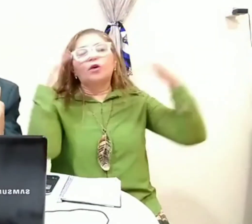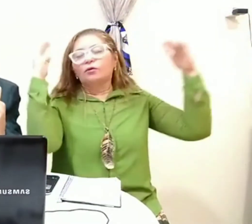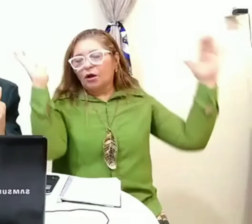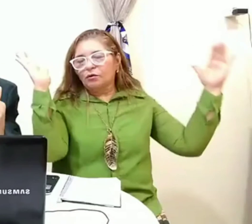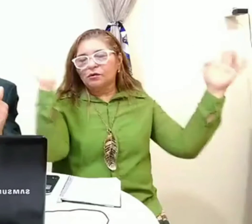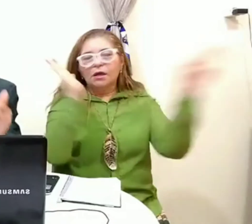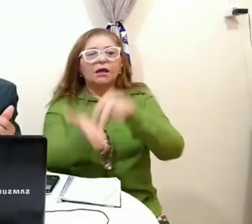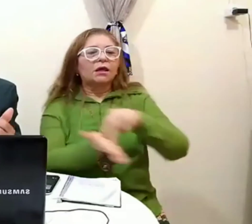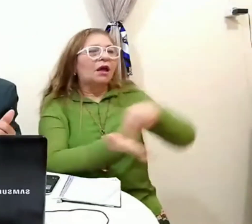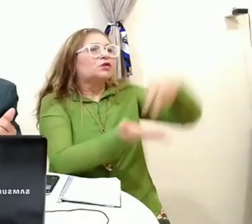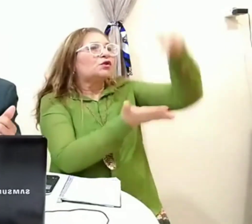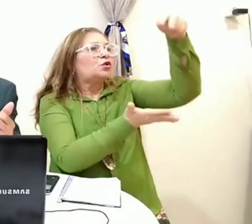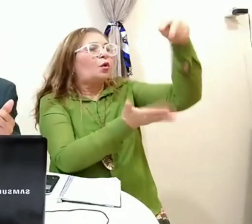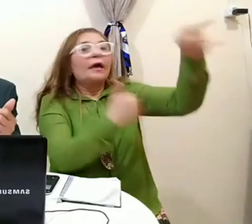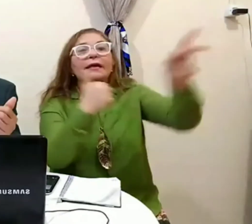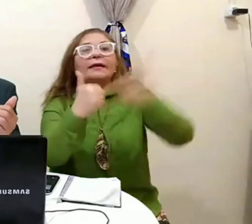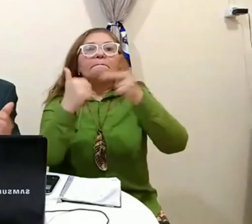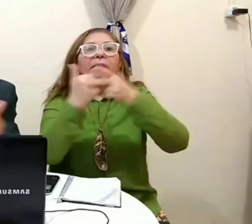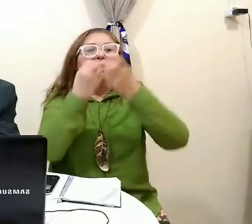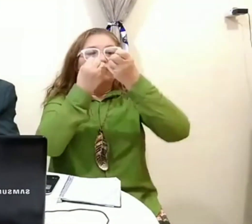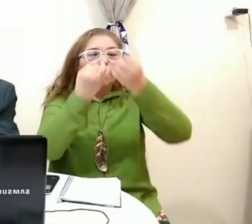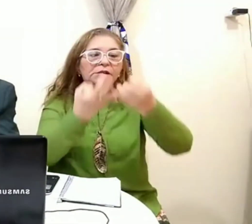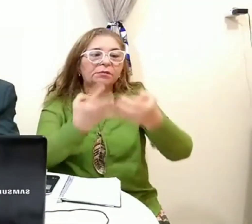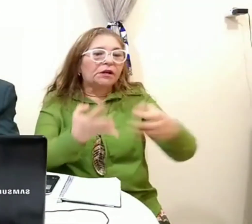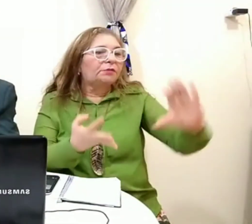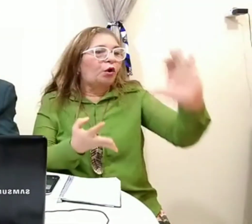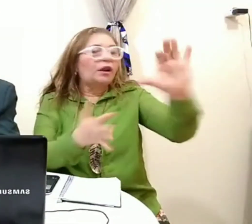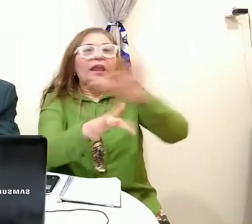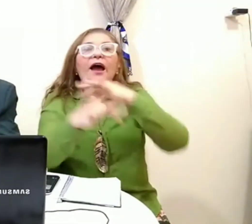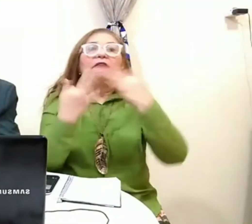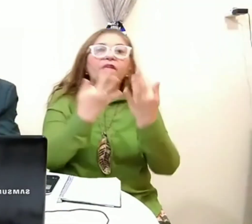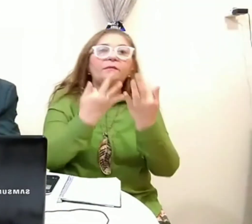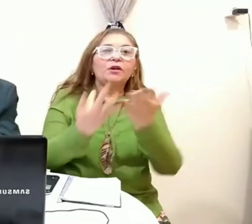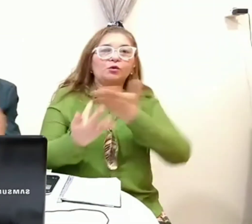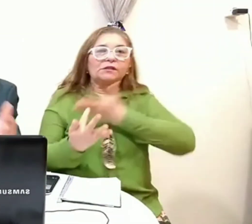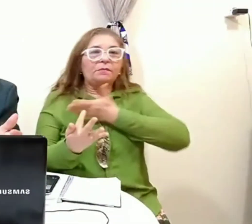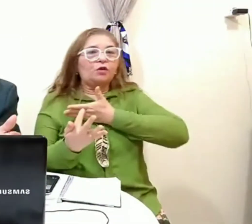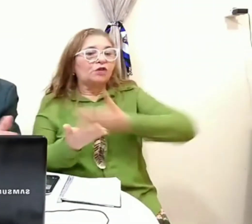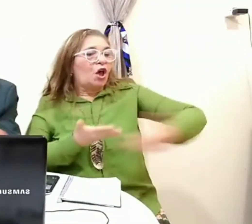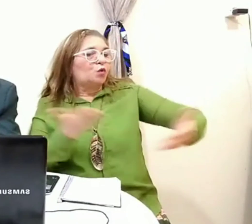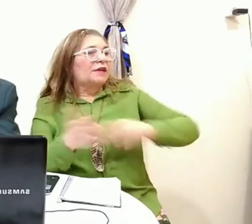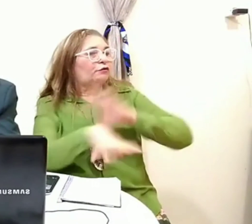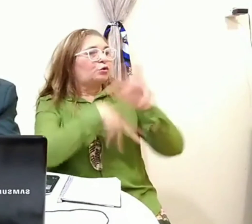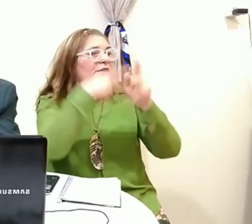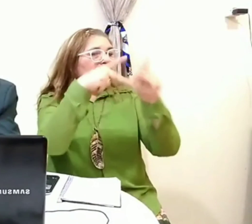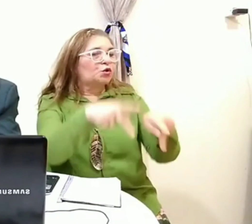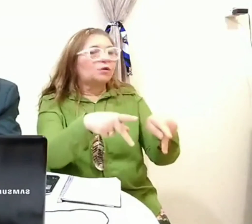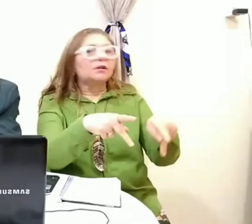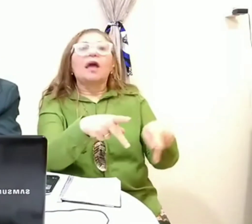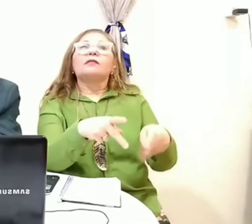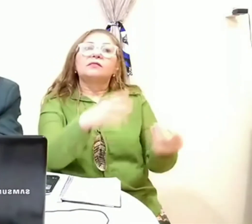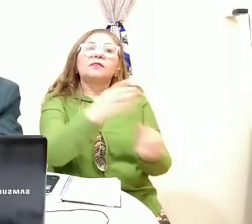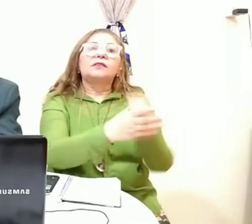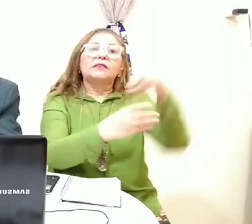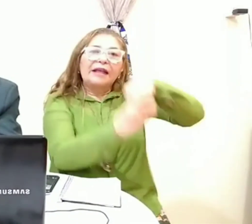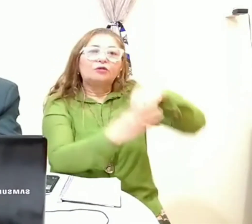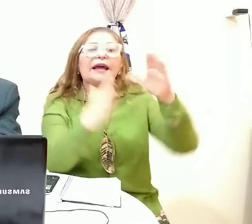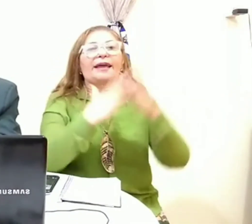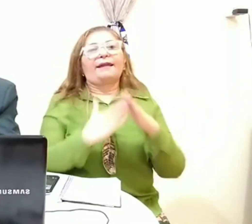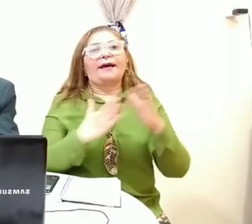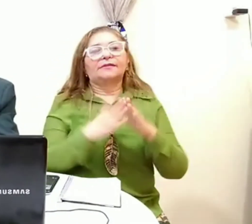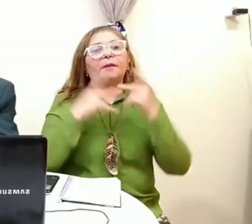então está explicando isto para Cornélio, a família dele, os servos e os amigos íntimos. Ele está pregando esta